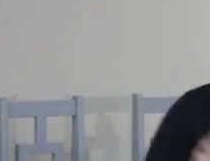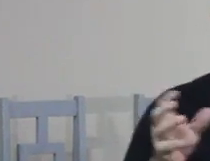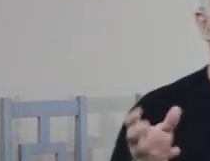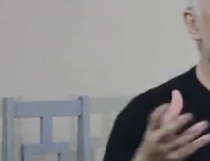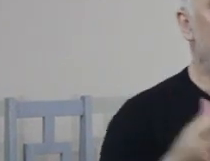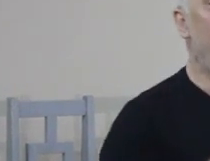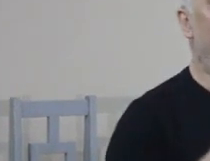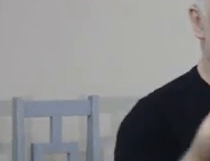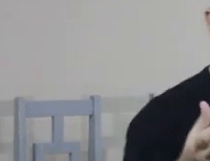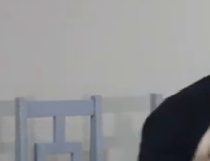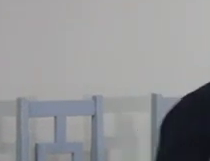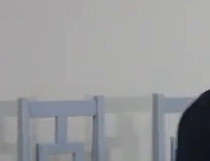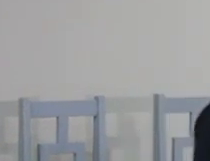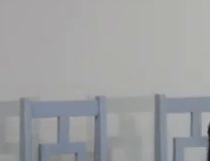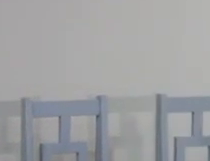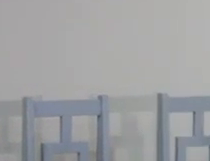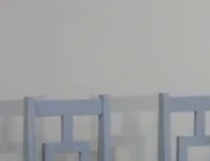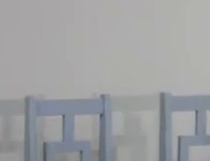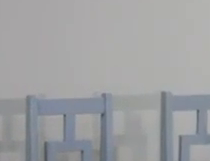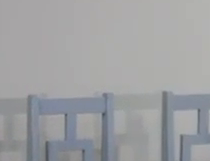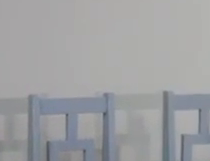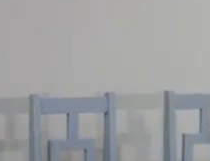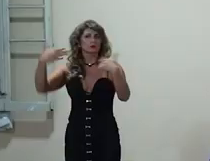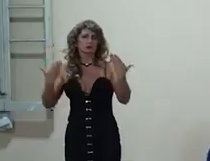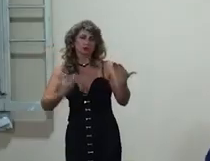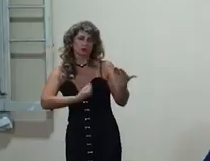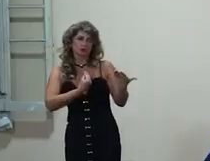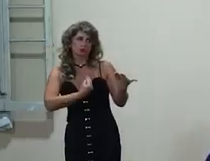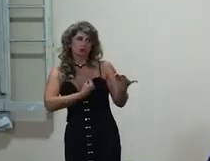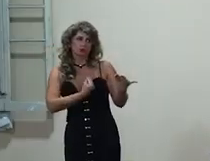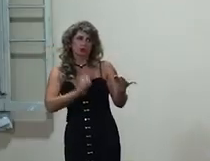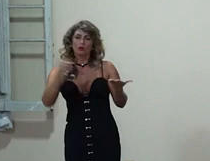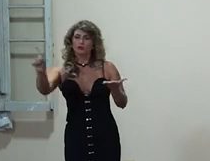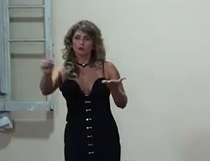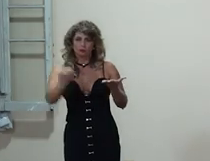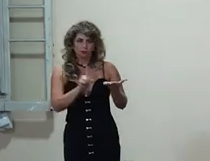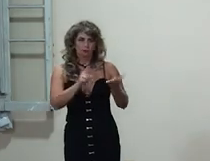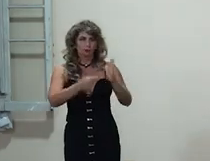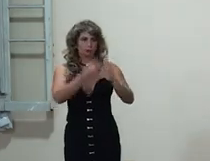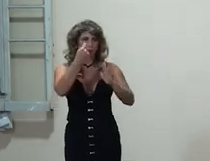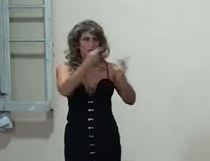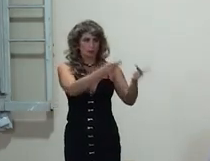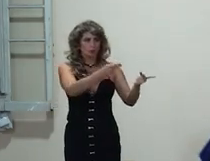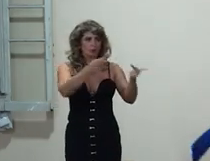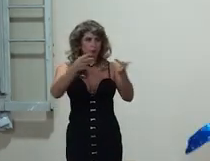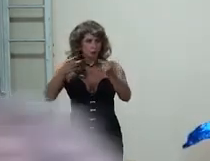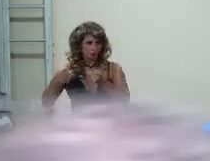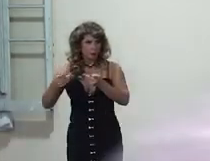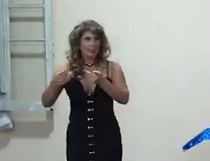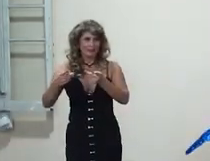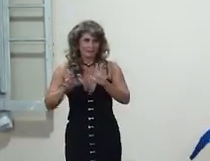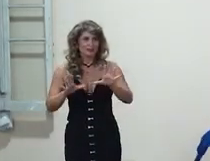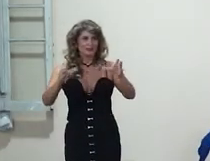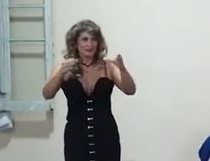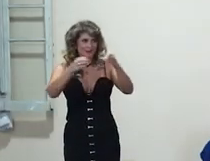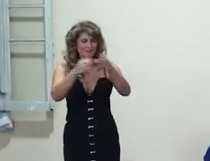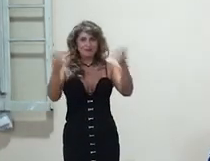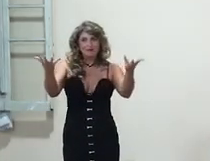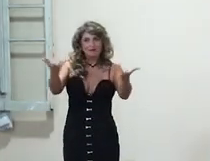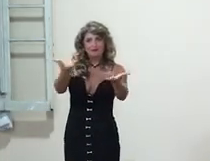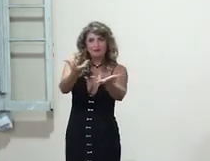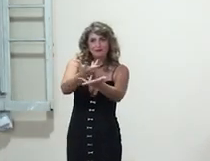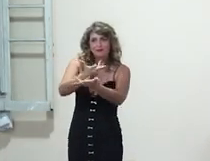Mas por que que eu estou aqui? Primeiro porque eu fui convidado por este clube